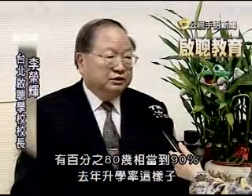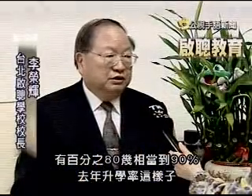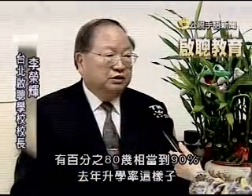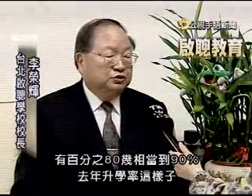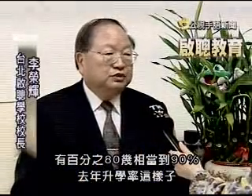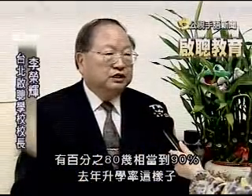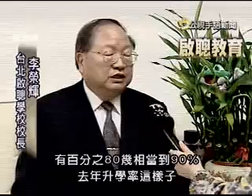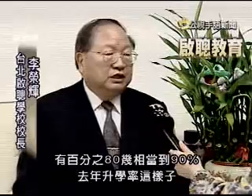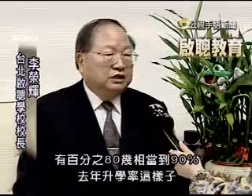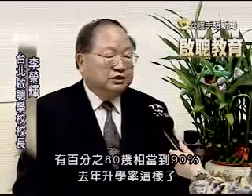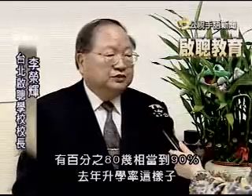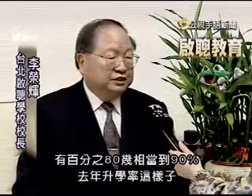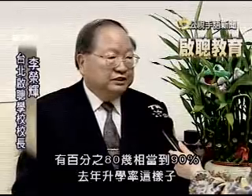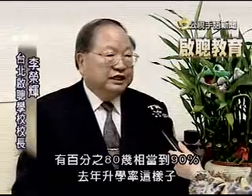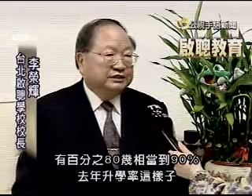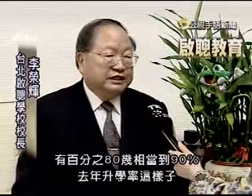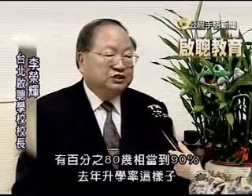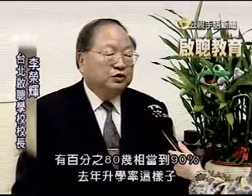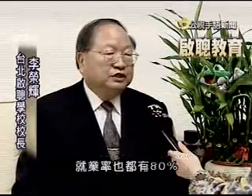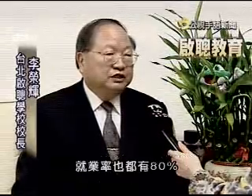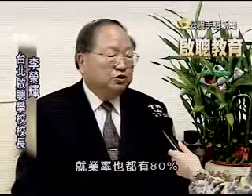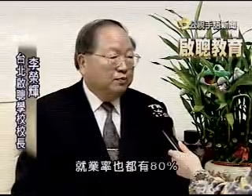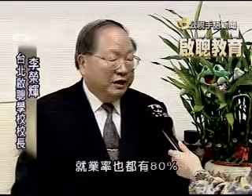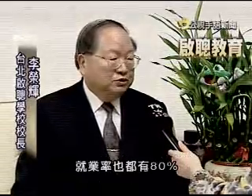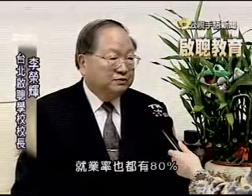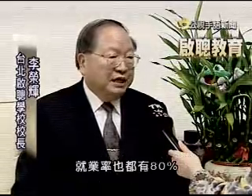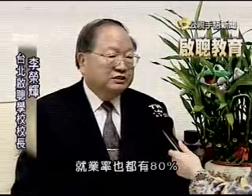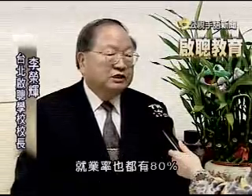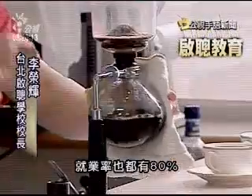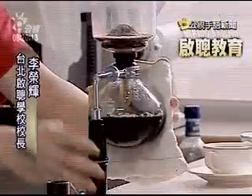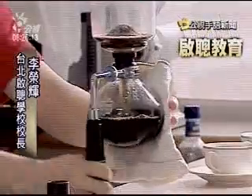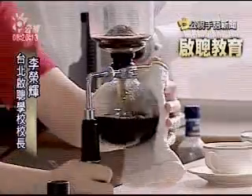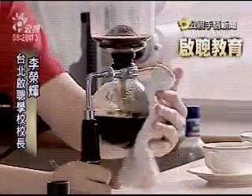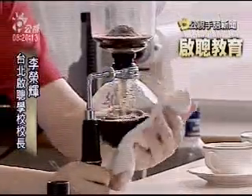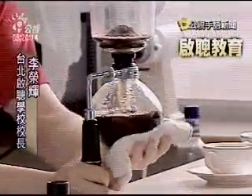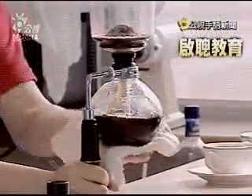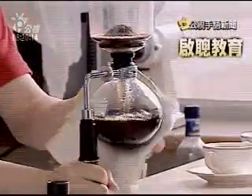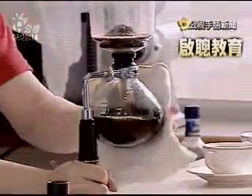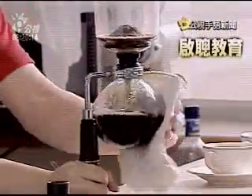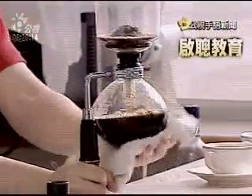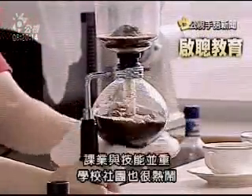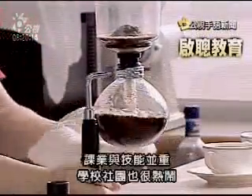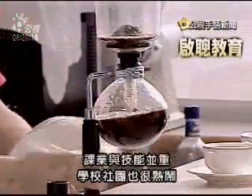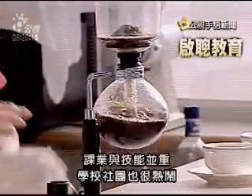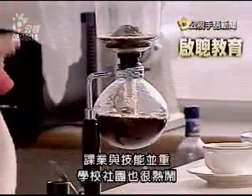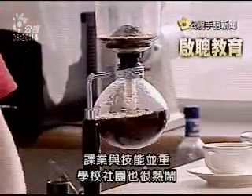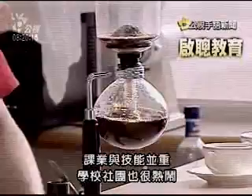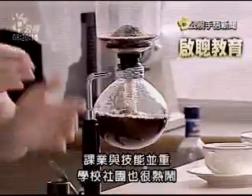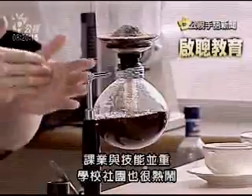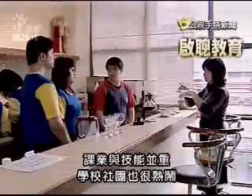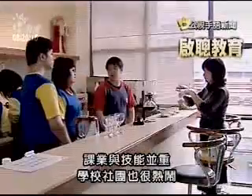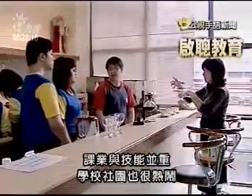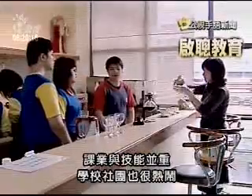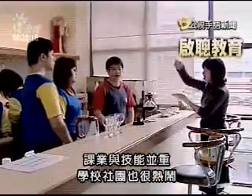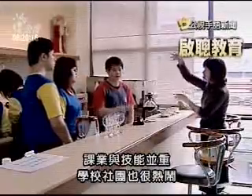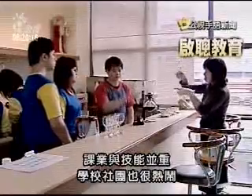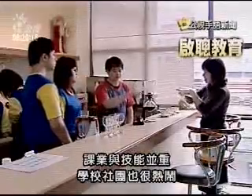哈。去年升学率这样子，那就业率也都有80%。 课业与技能并重，学校社团也很热